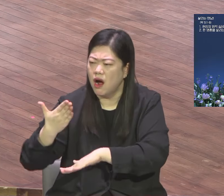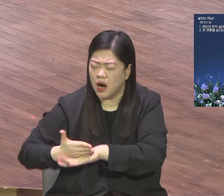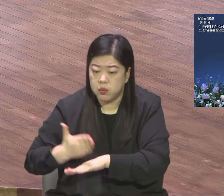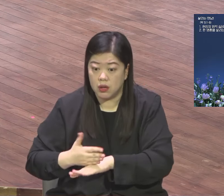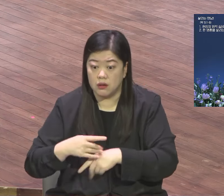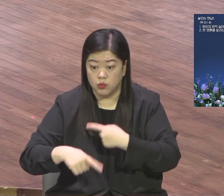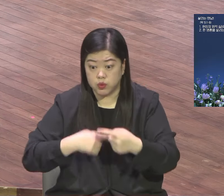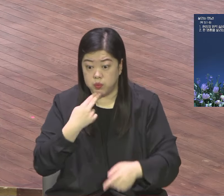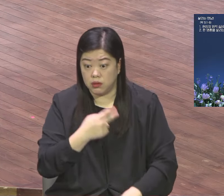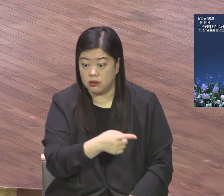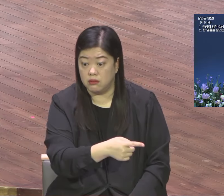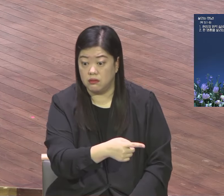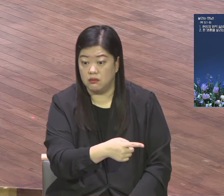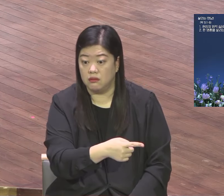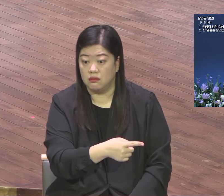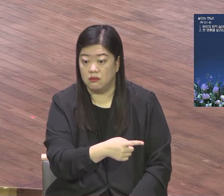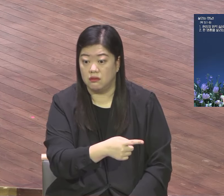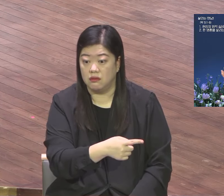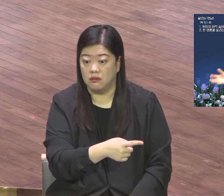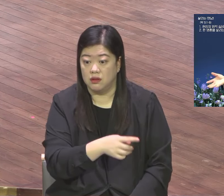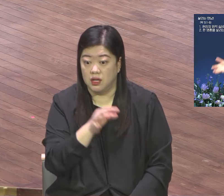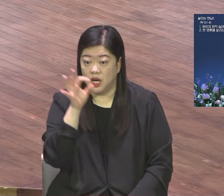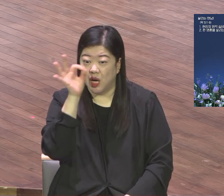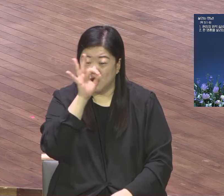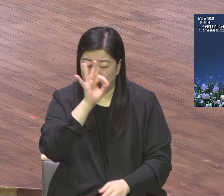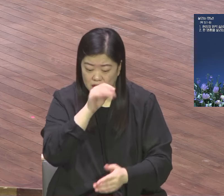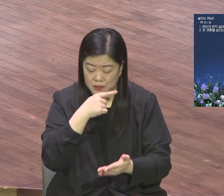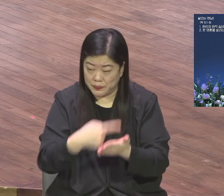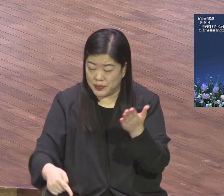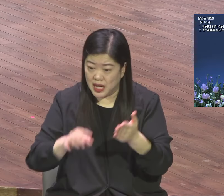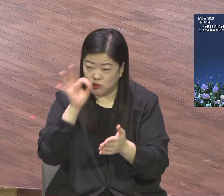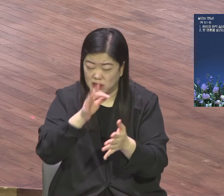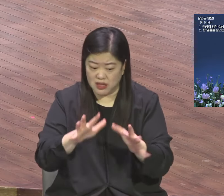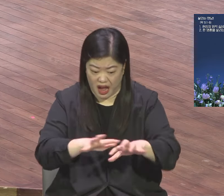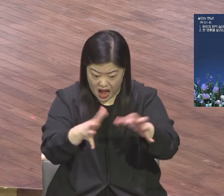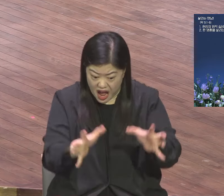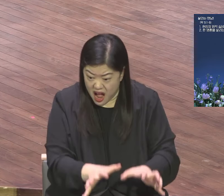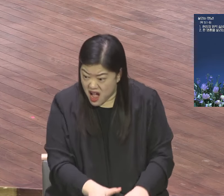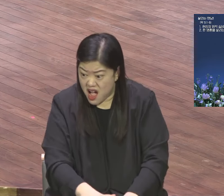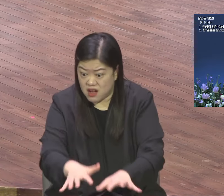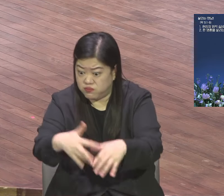같고 그러니까 빨리 좀 떠나세요.